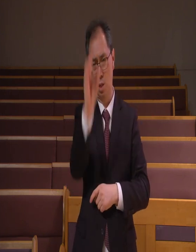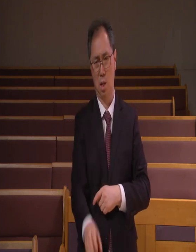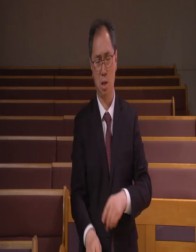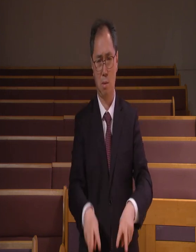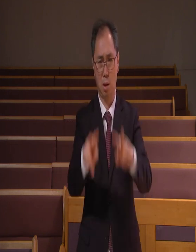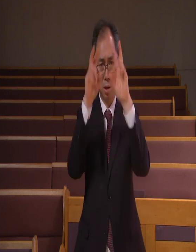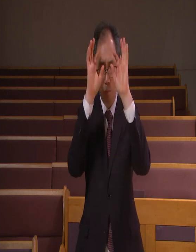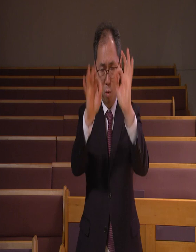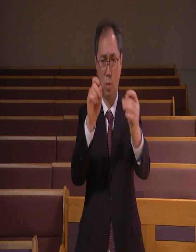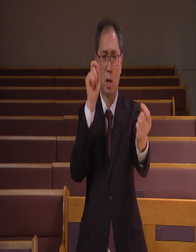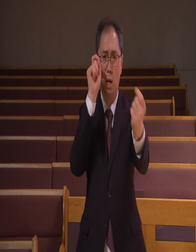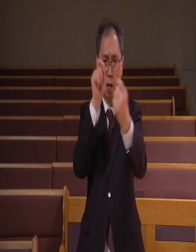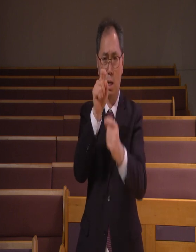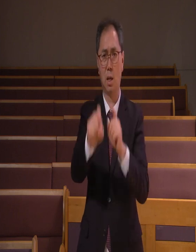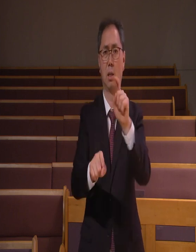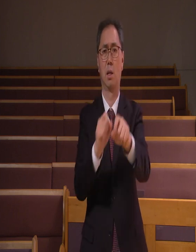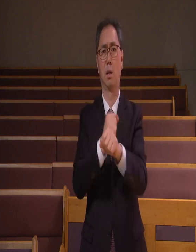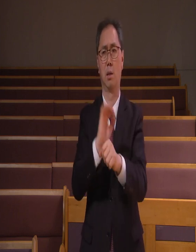십자가 가까이 섭시다.